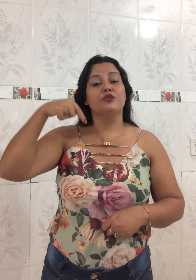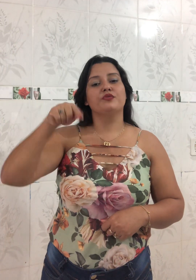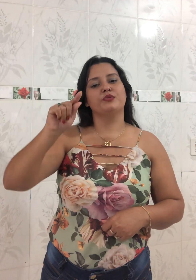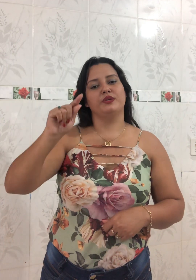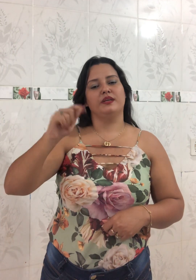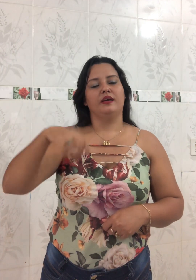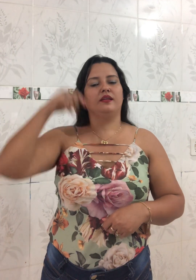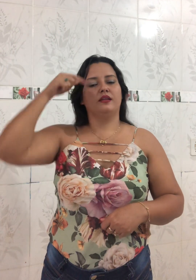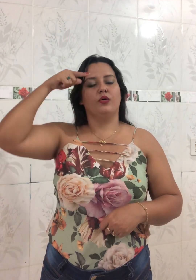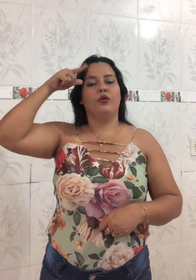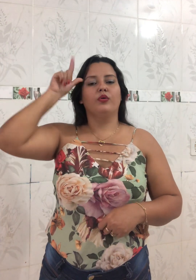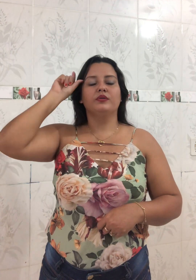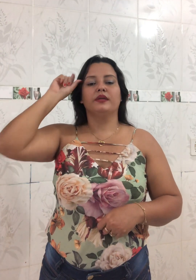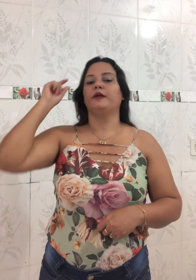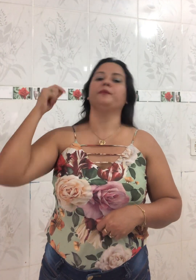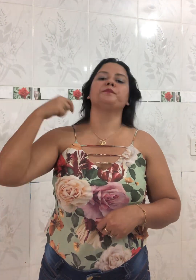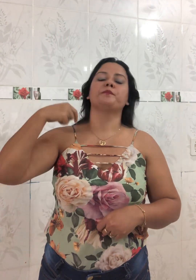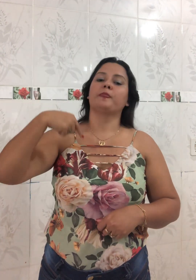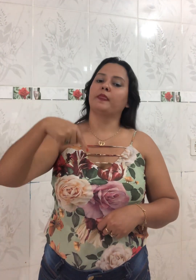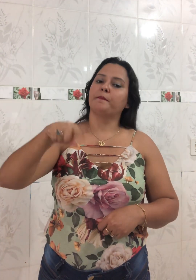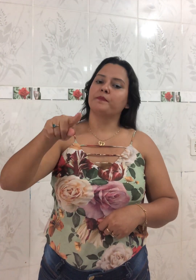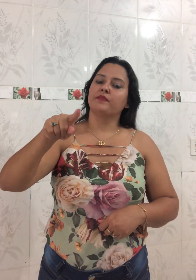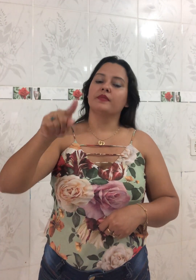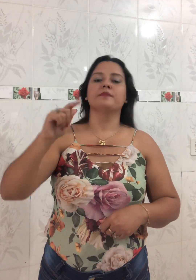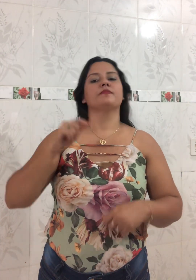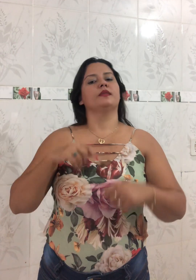fui. Então, ontem,